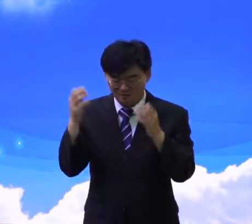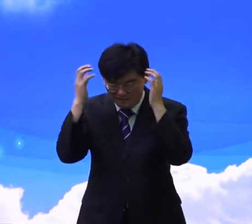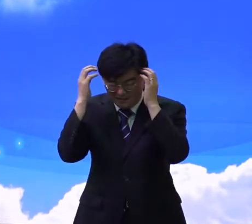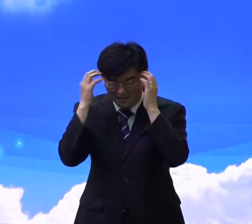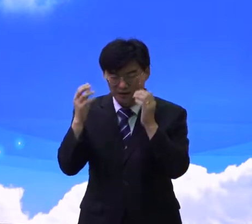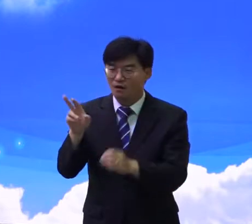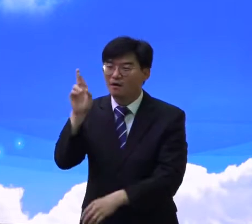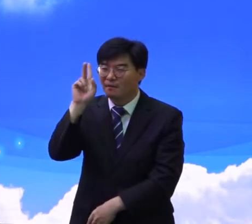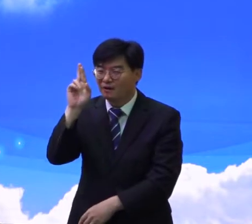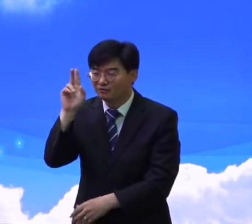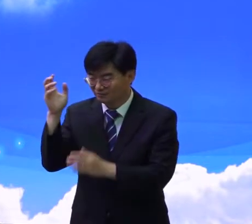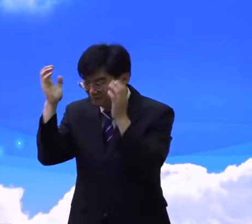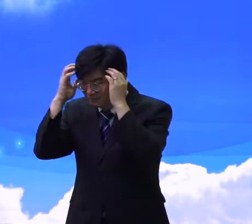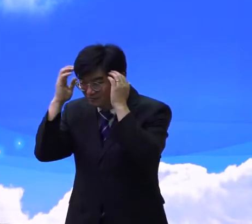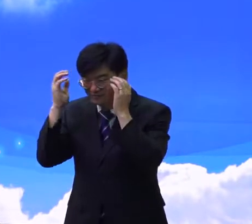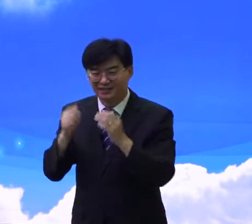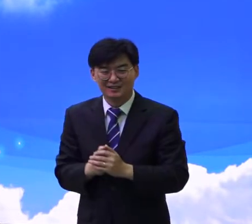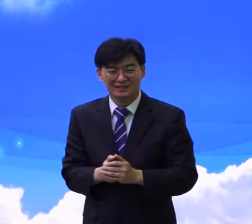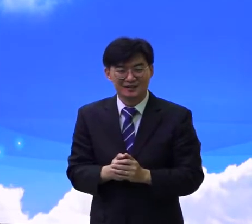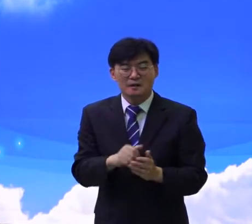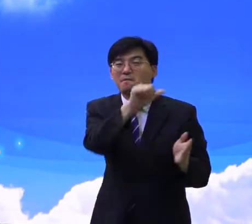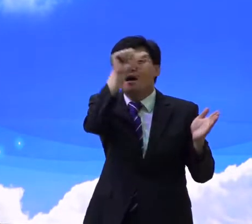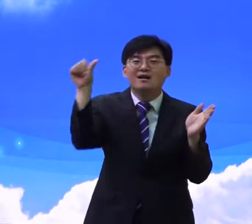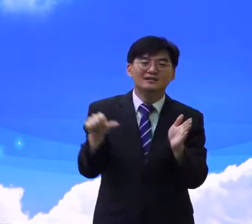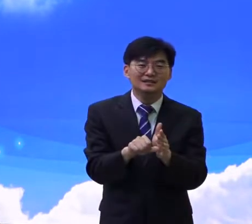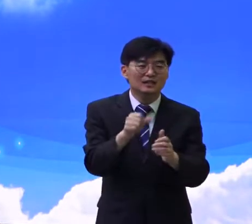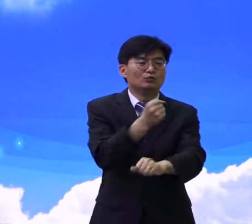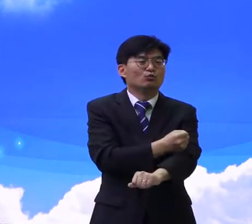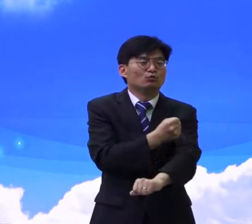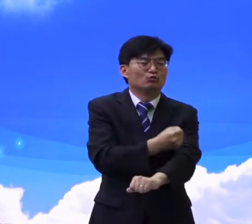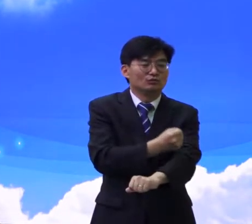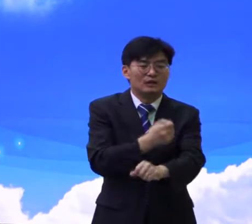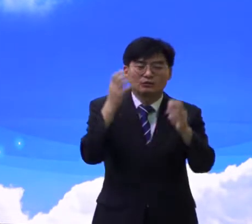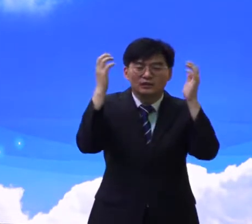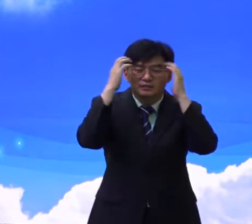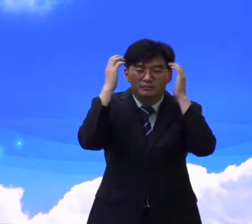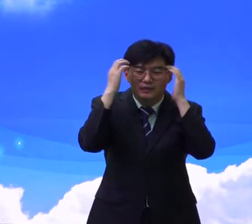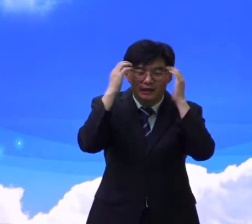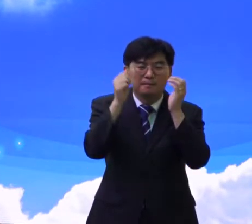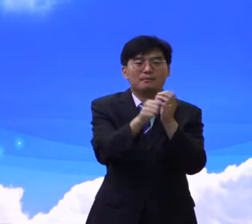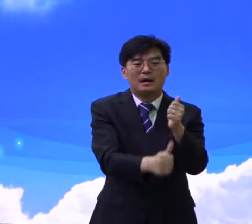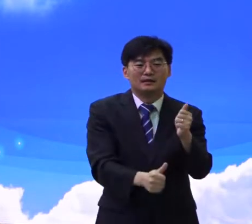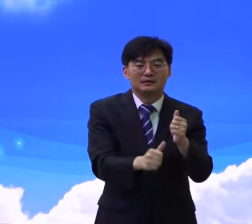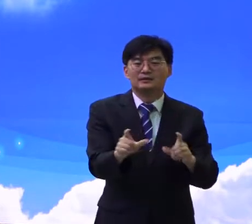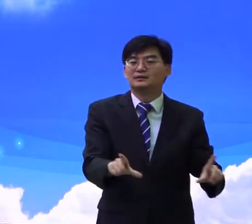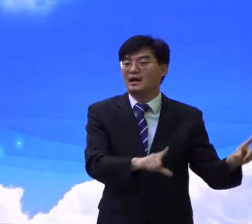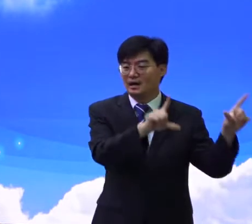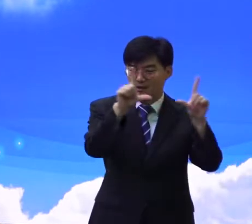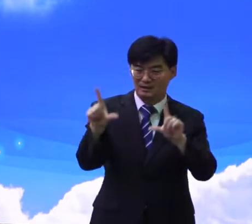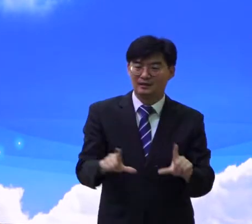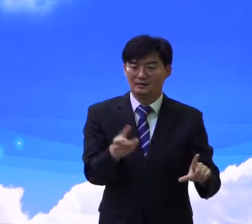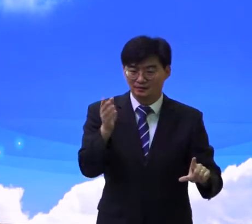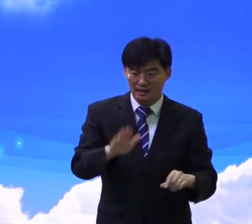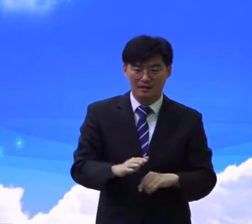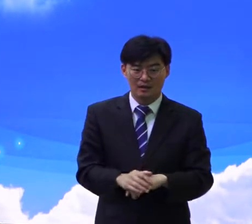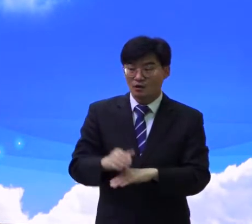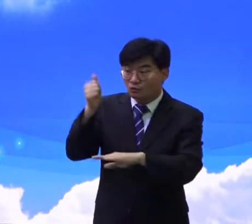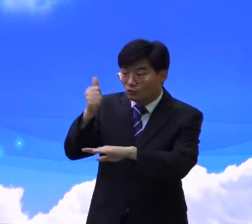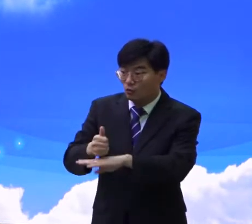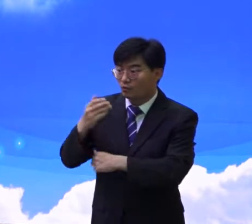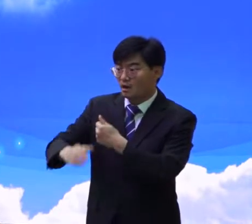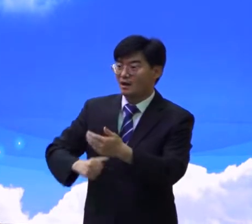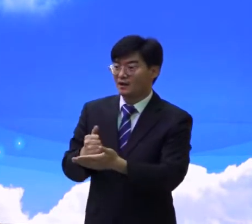선진들의 이야기를 여러분 보시면 한결같이 하나같이 고난의 세상 속에서 힘차게 달려간